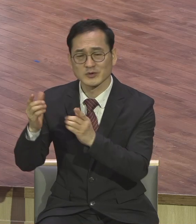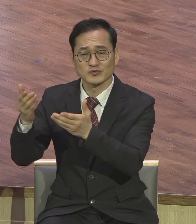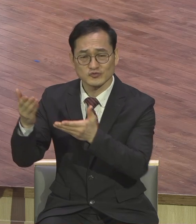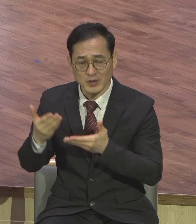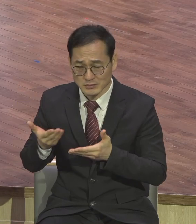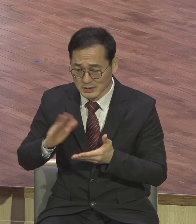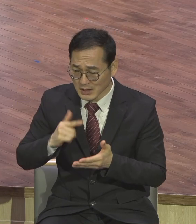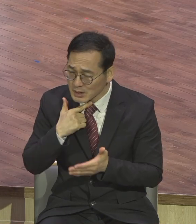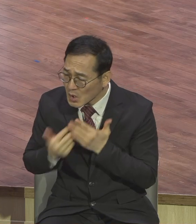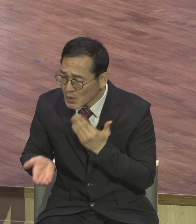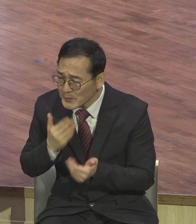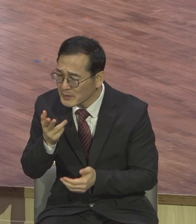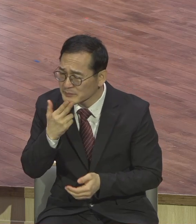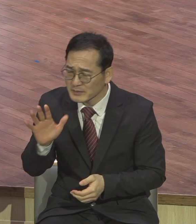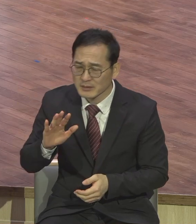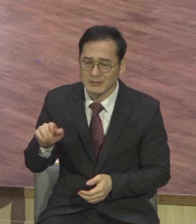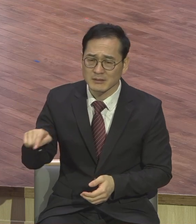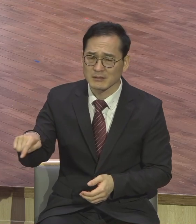못하고 사느냐?